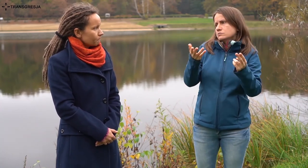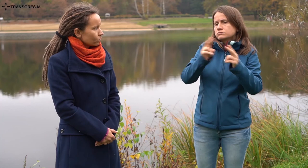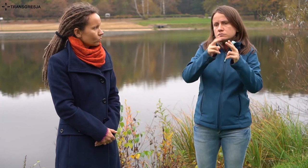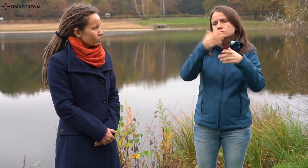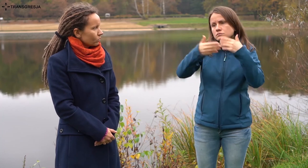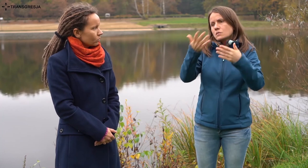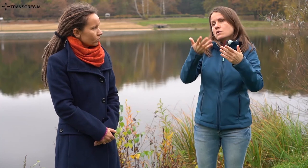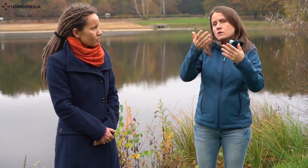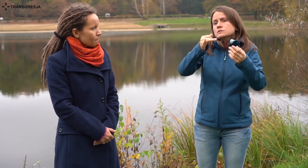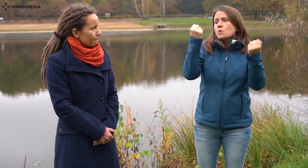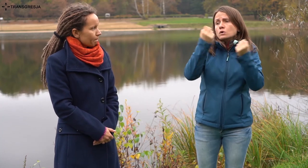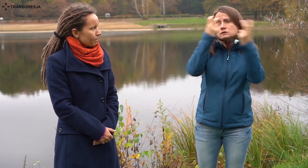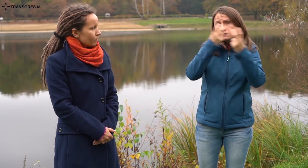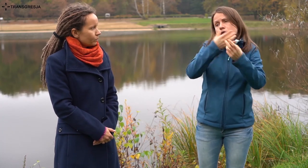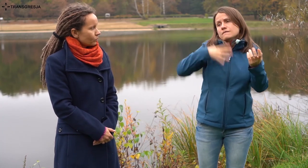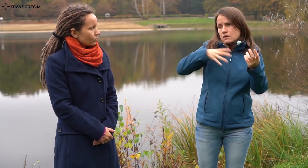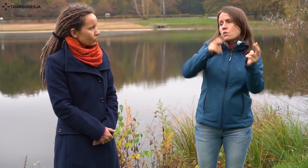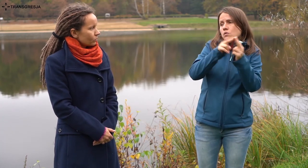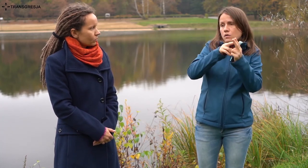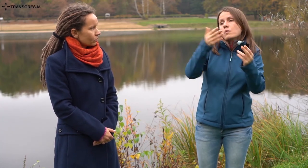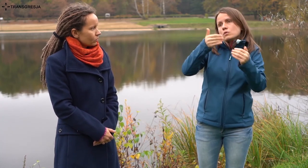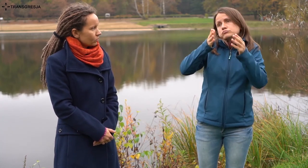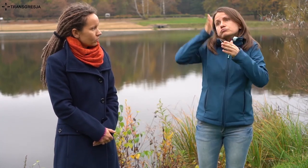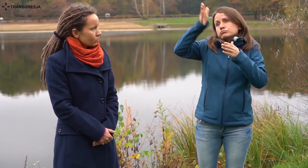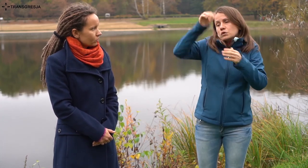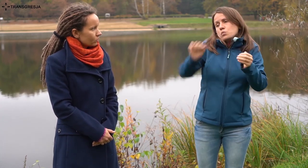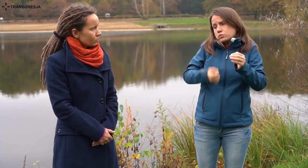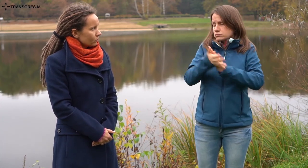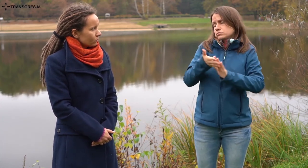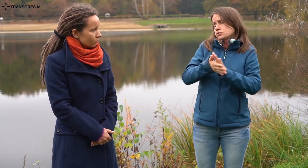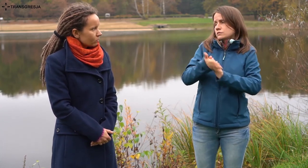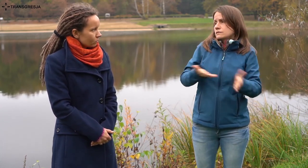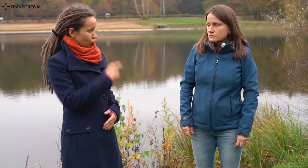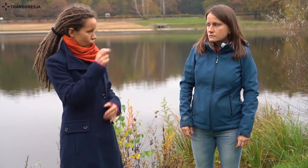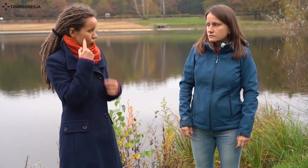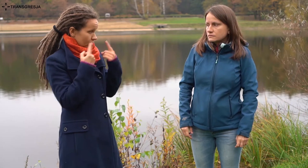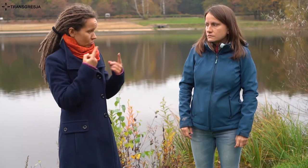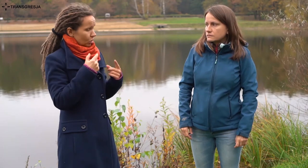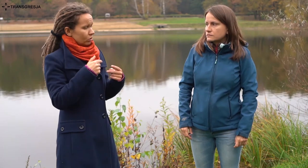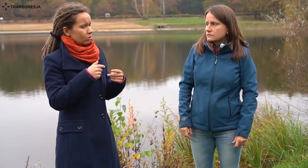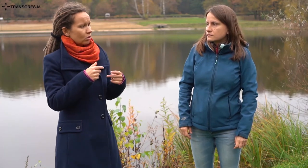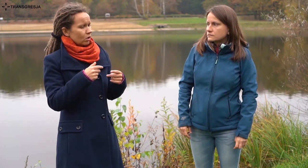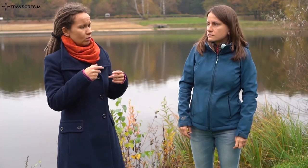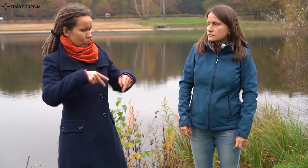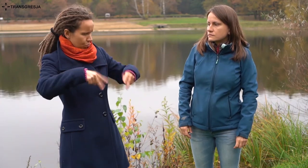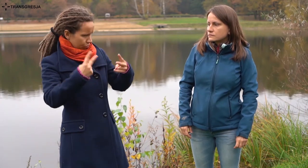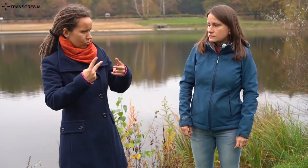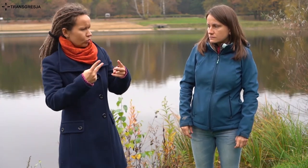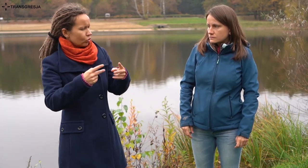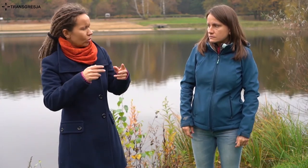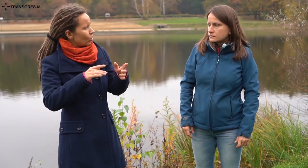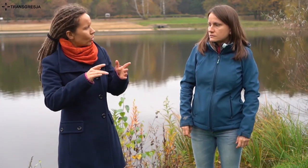żeby po prostu spotkać i rozmawiać z głuchymi. Ktoś jest mocno zainteresowany, no to będzie się uczył i potem może będzie biegle migać. Czy myślisz,